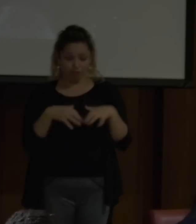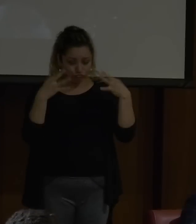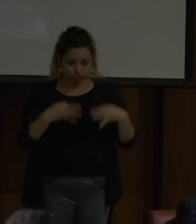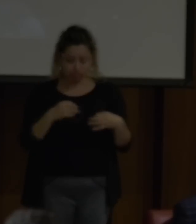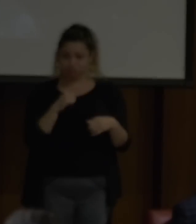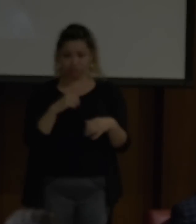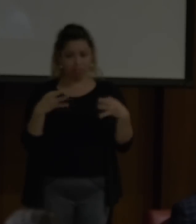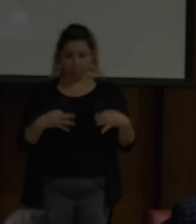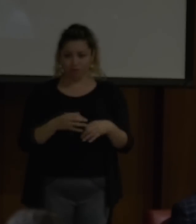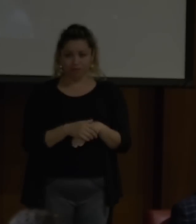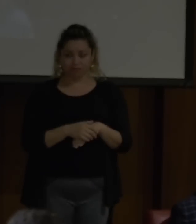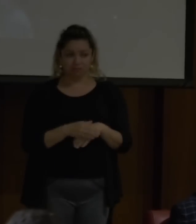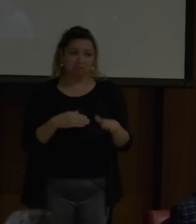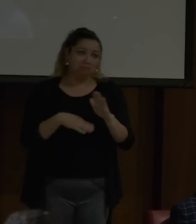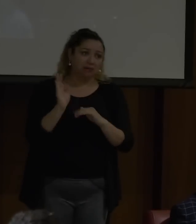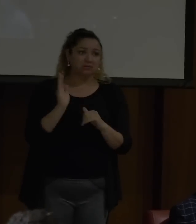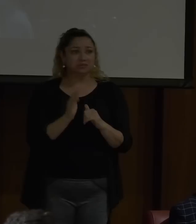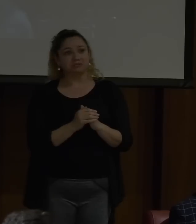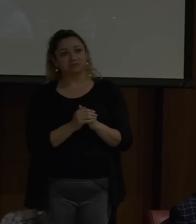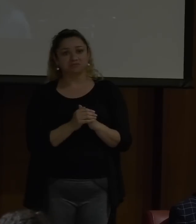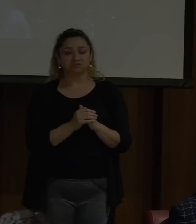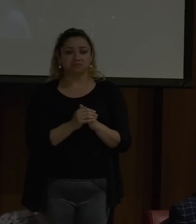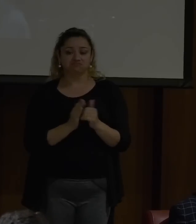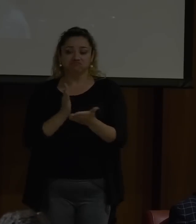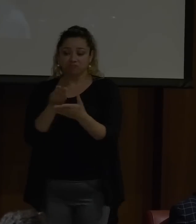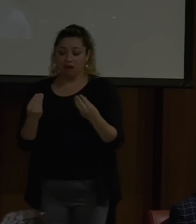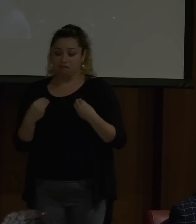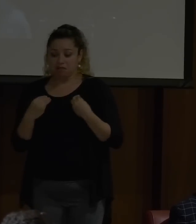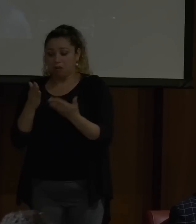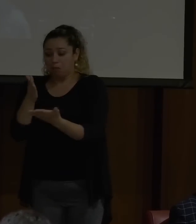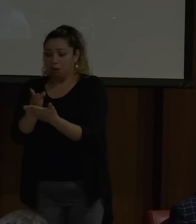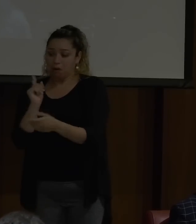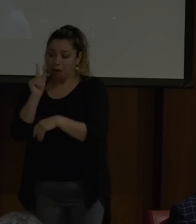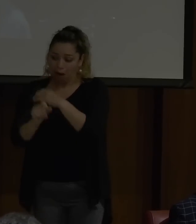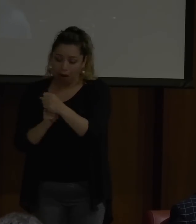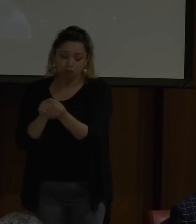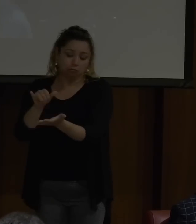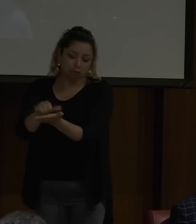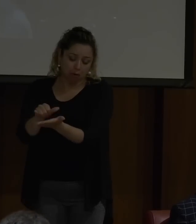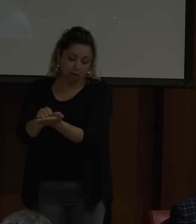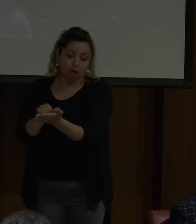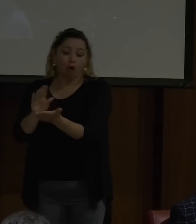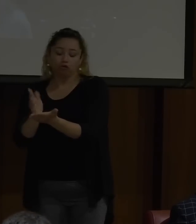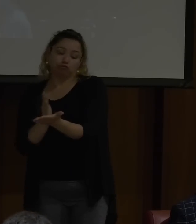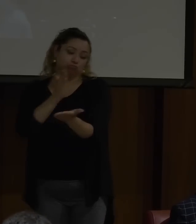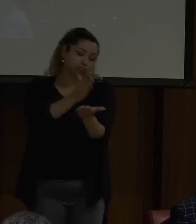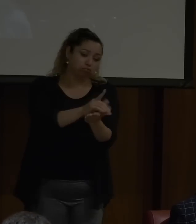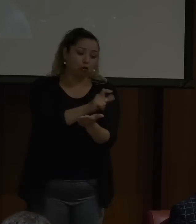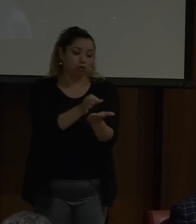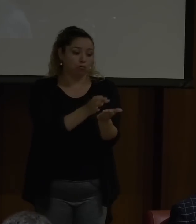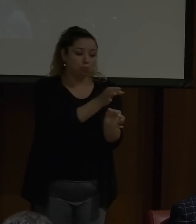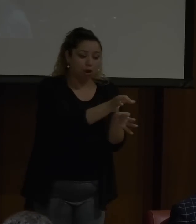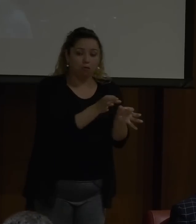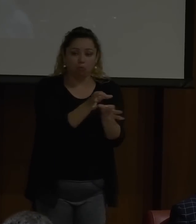que demoraba unos años en Urumita, otros años los duró en Tocaimo, otros en Codazzi, después